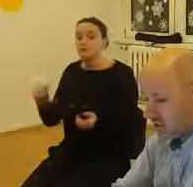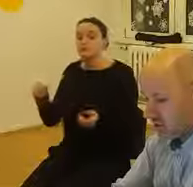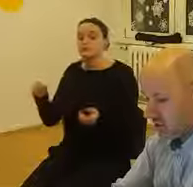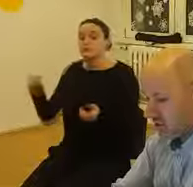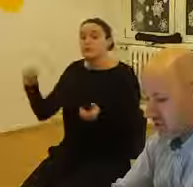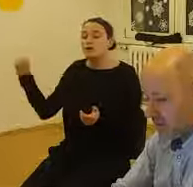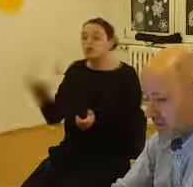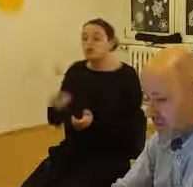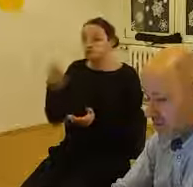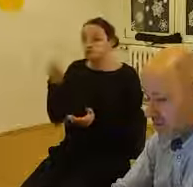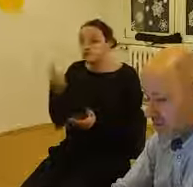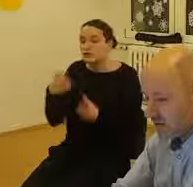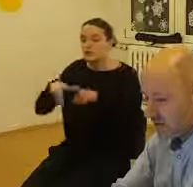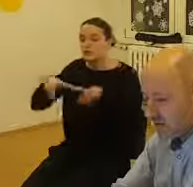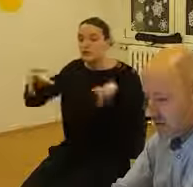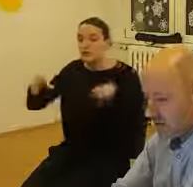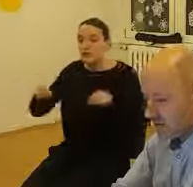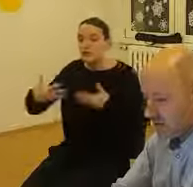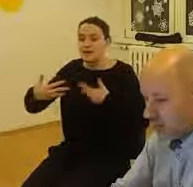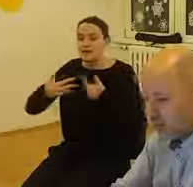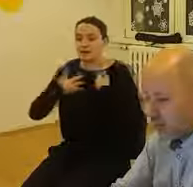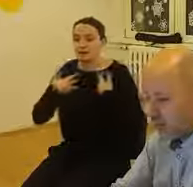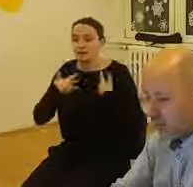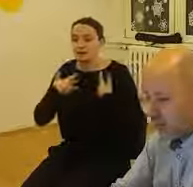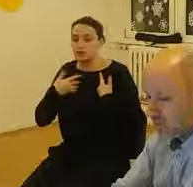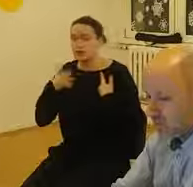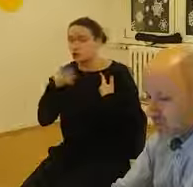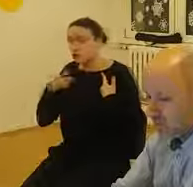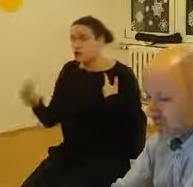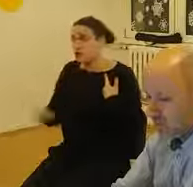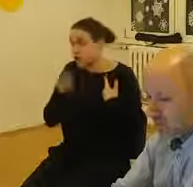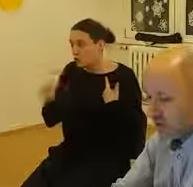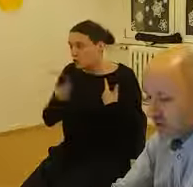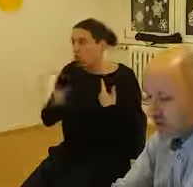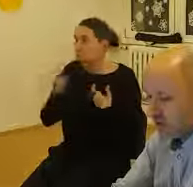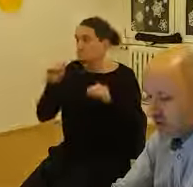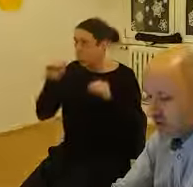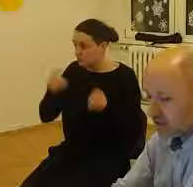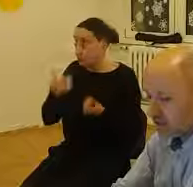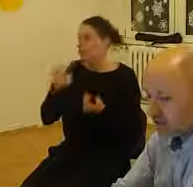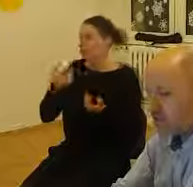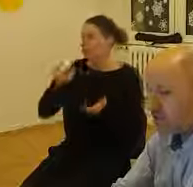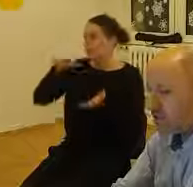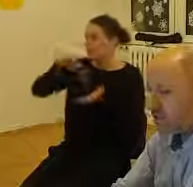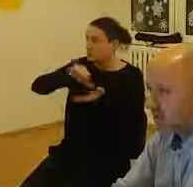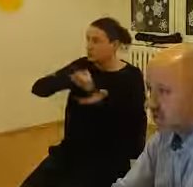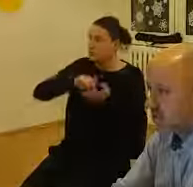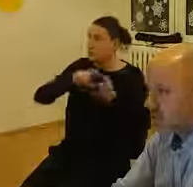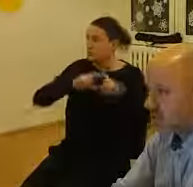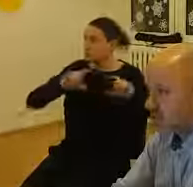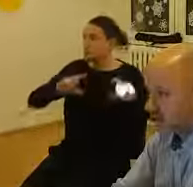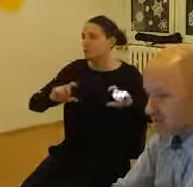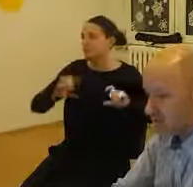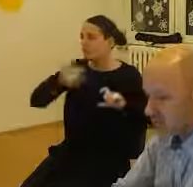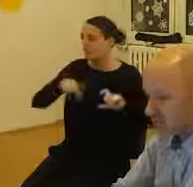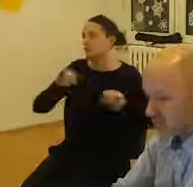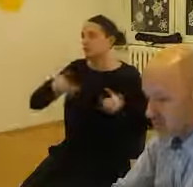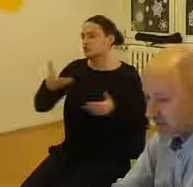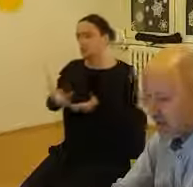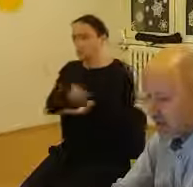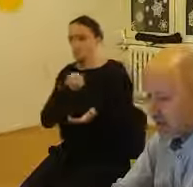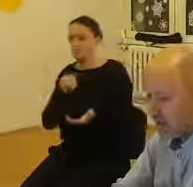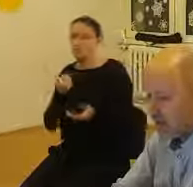życia jako Rada Dzielnicy. Te koperty jeszcze są w siedzibie Rady, więc zapraszam w środę na dyżur, to można odebrać